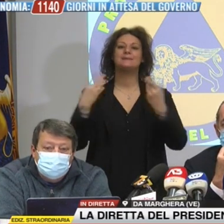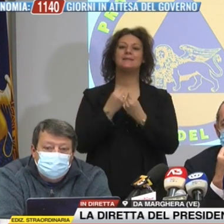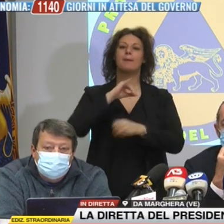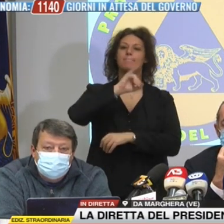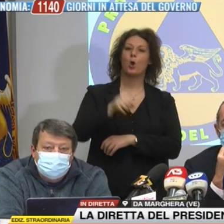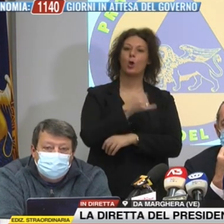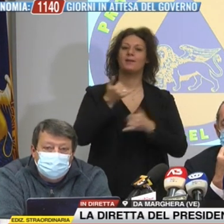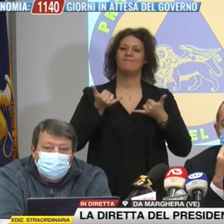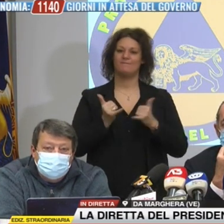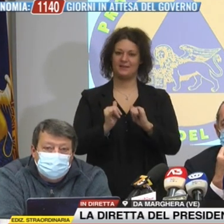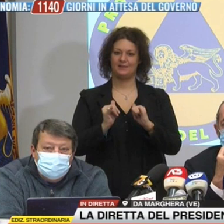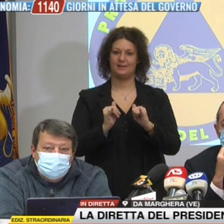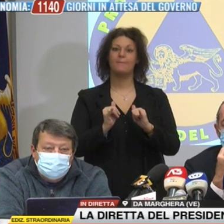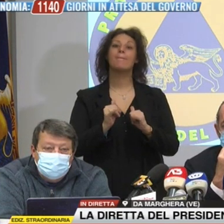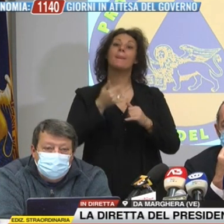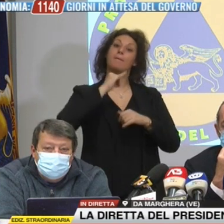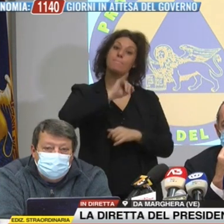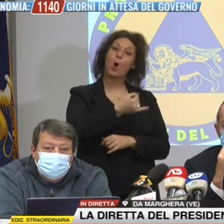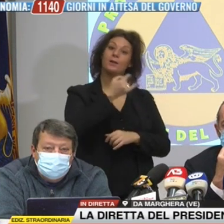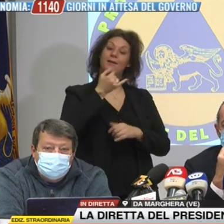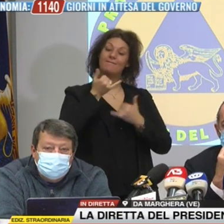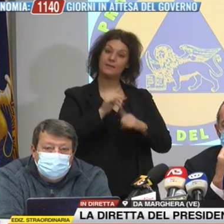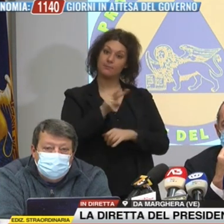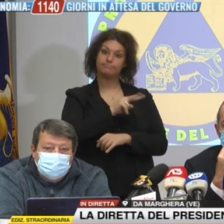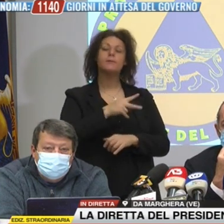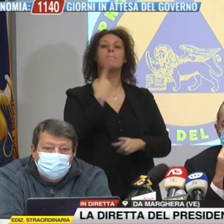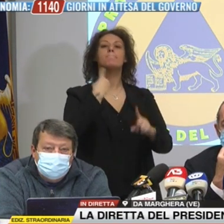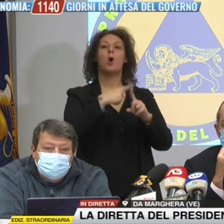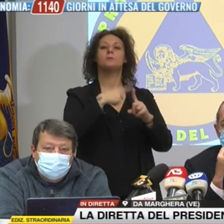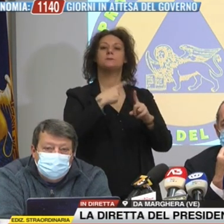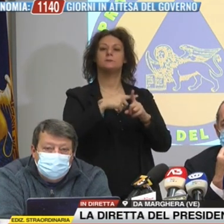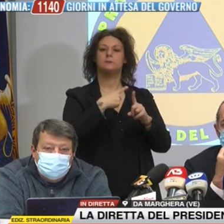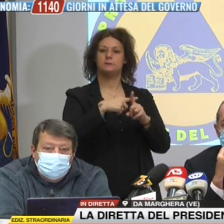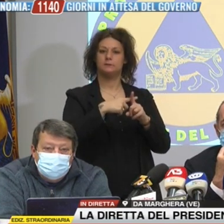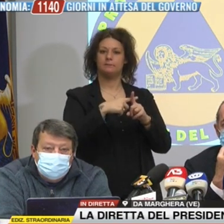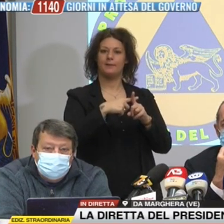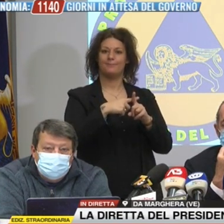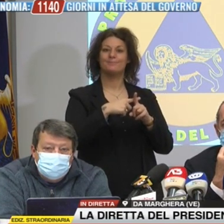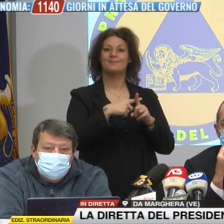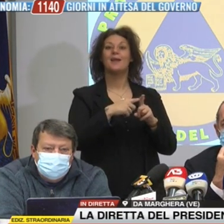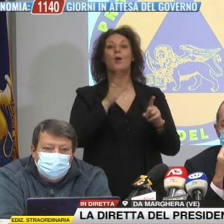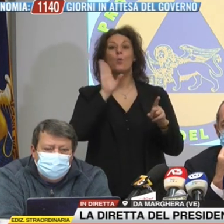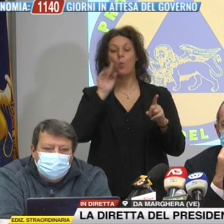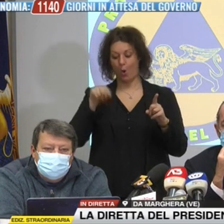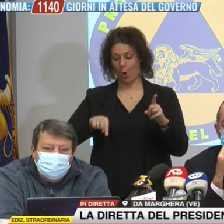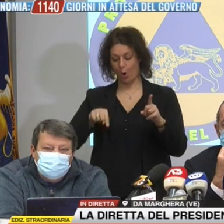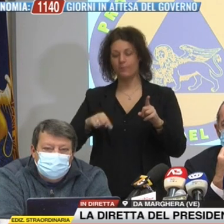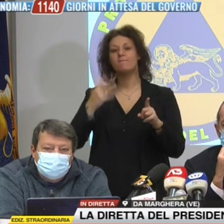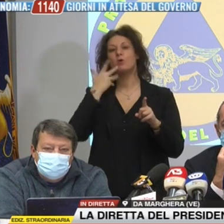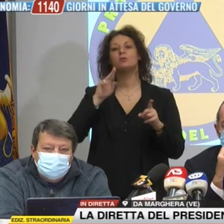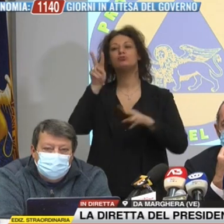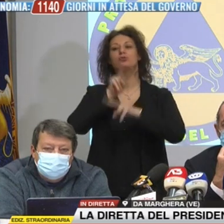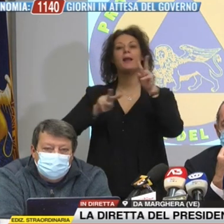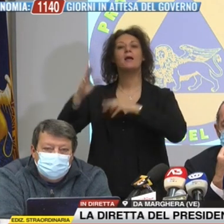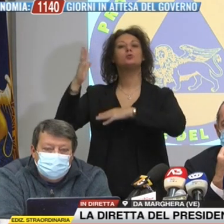moglie e la figlia sono risultate positive al Covid. Lui ha cercato di farsi trasferire in qualche struttura perché non è autosufficiente,